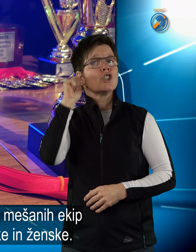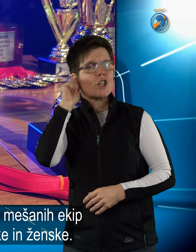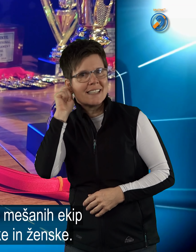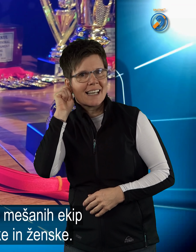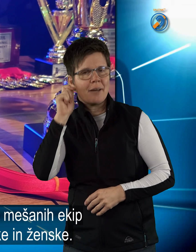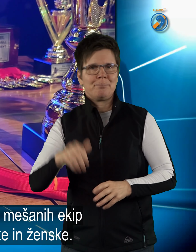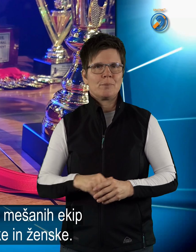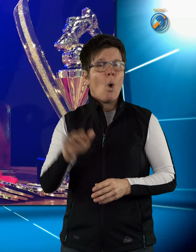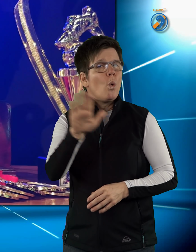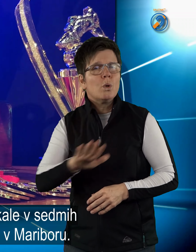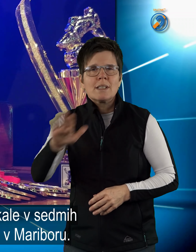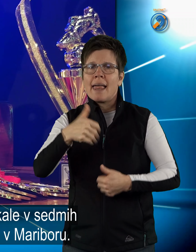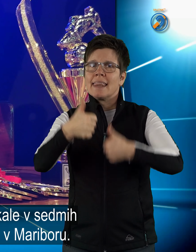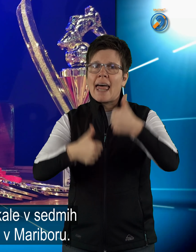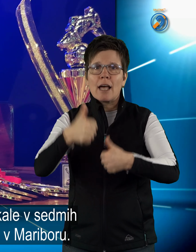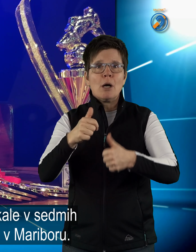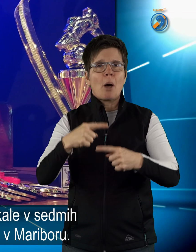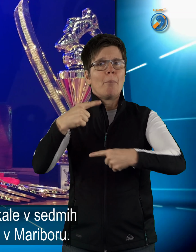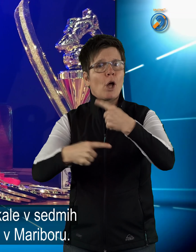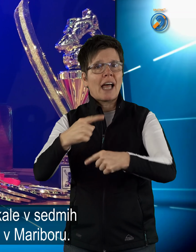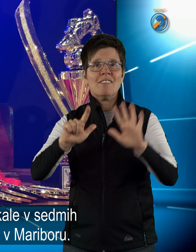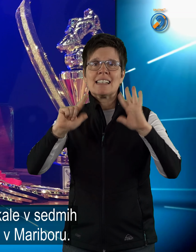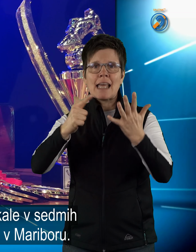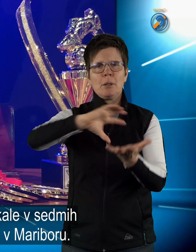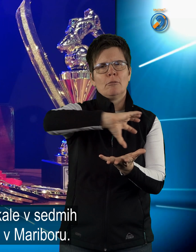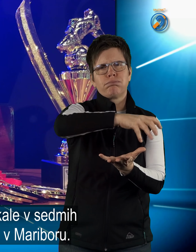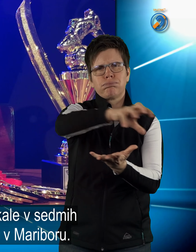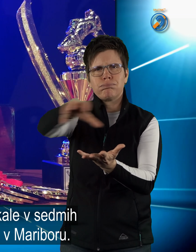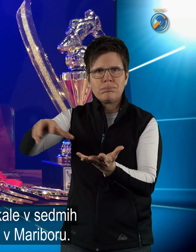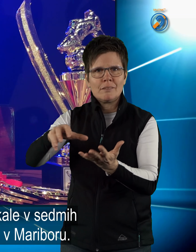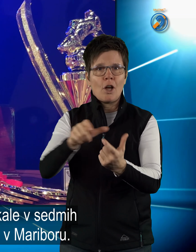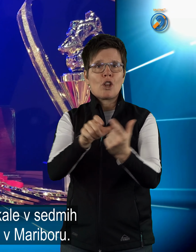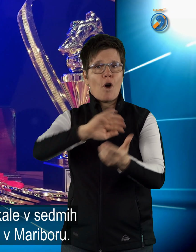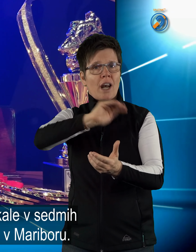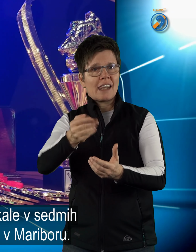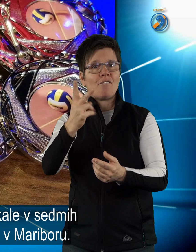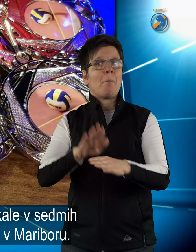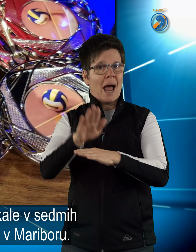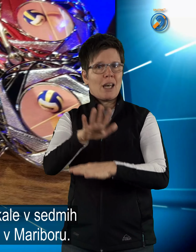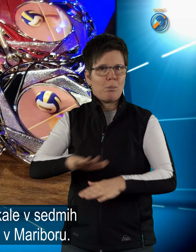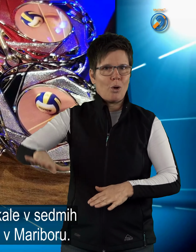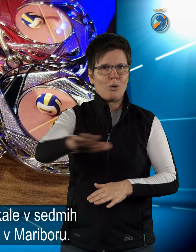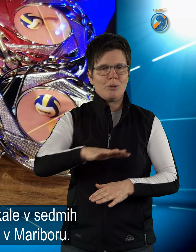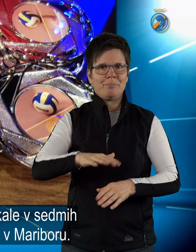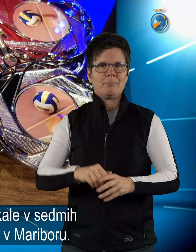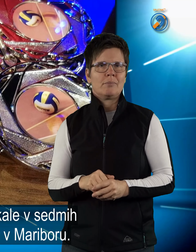ženske. Vse tekme so potekale v 7 različnih dvoranah v Mariboru.